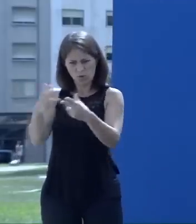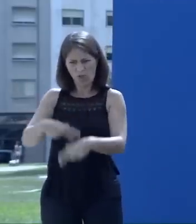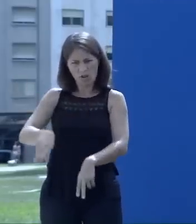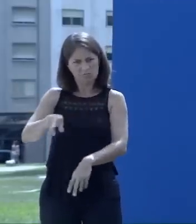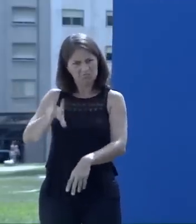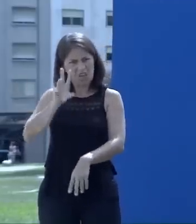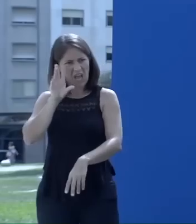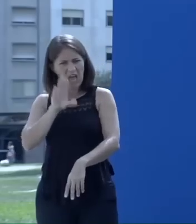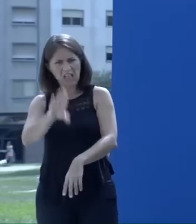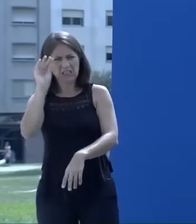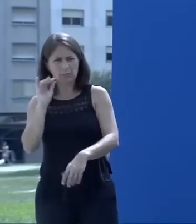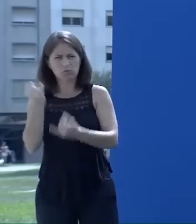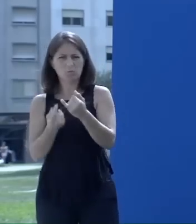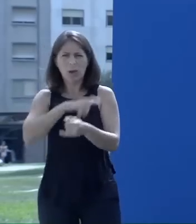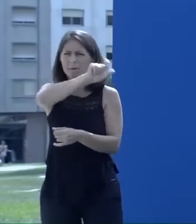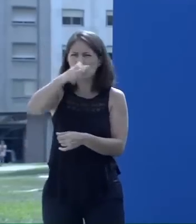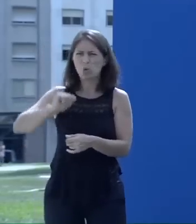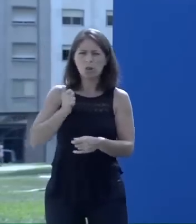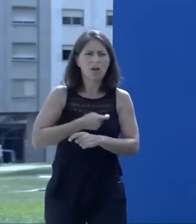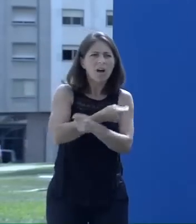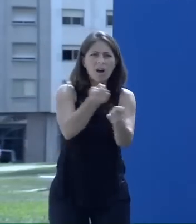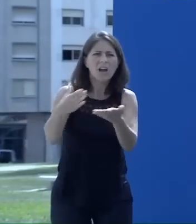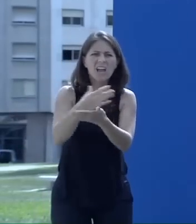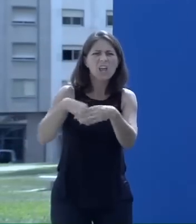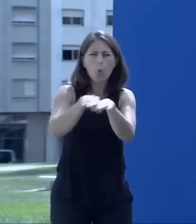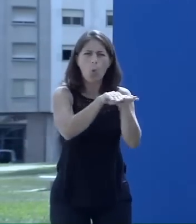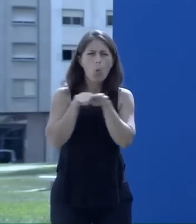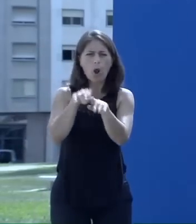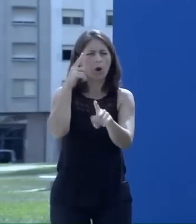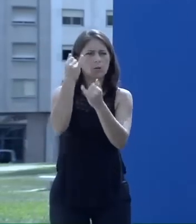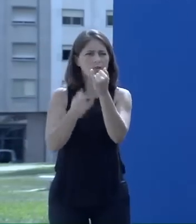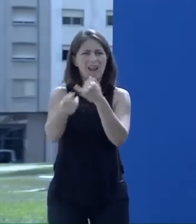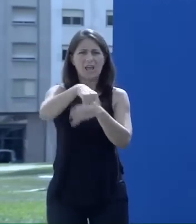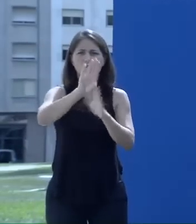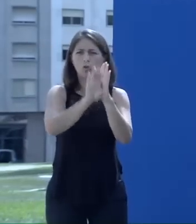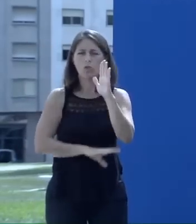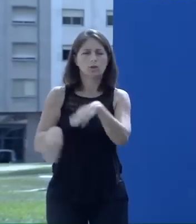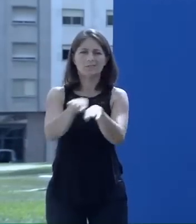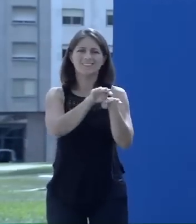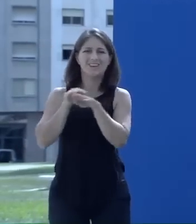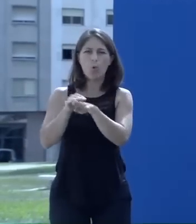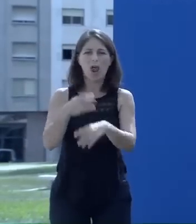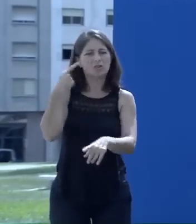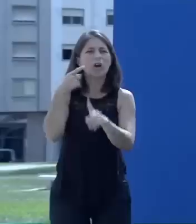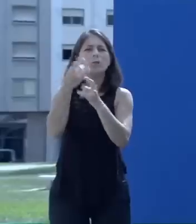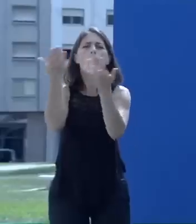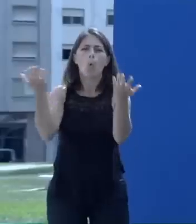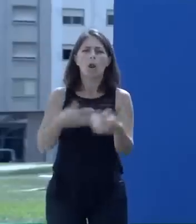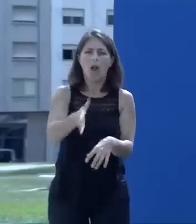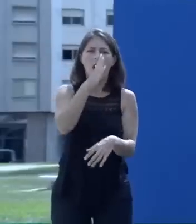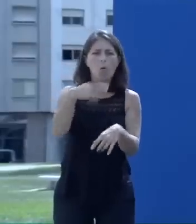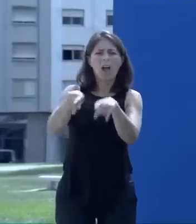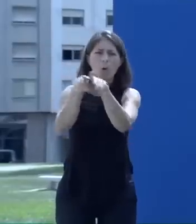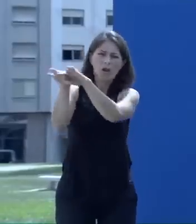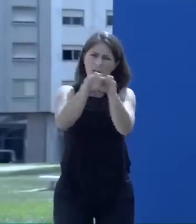todo o mundo as mesmas oportunidades para que todo o mundo poda ter o mínimo do esencial en igualdade de condicións, para que todo o mundo poda beber a mesma auga. Eso é para nós a